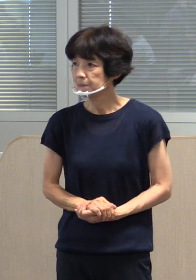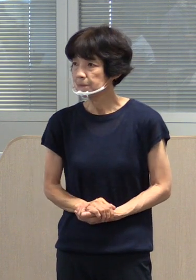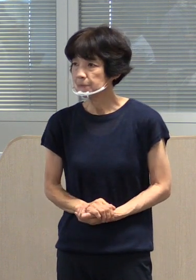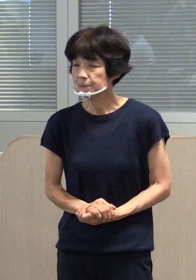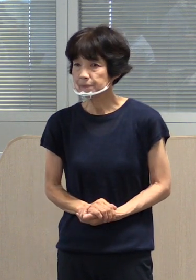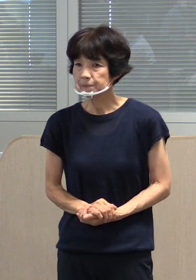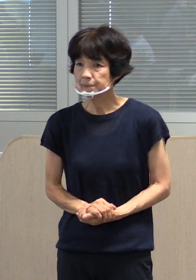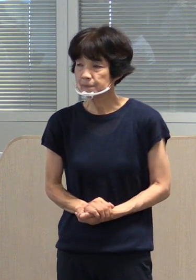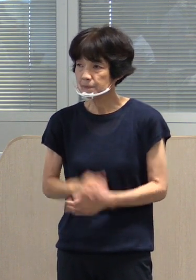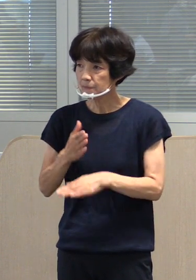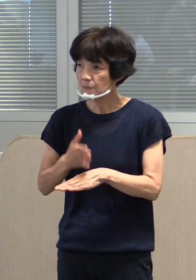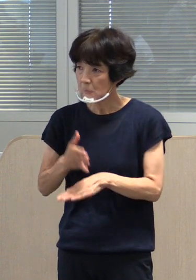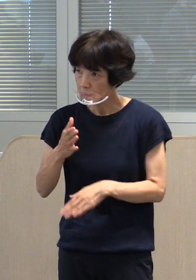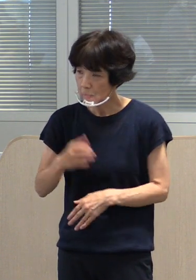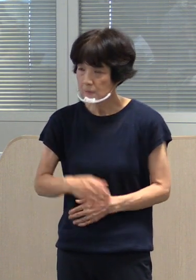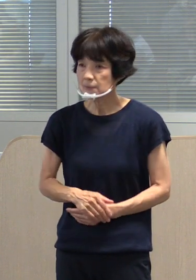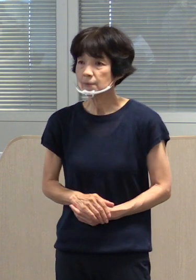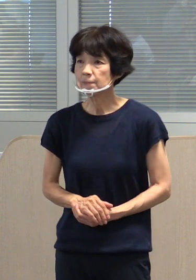ありがとうございます。